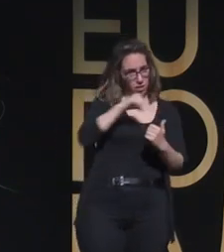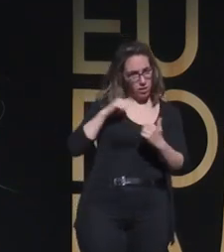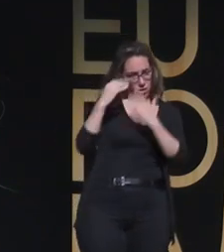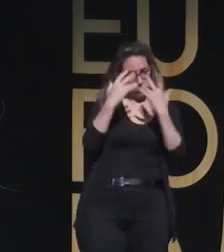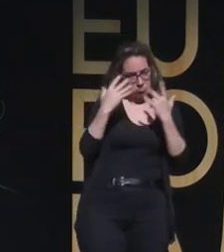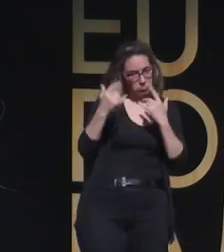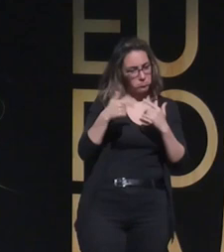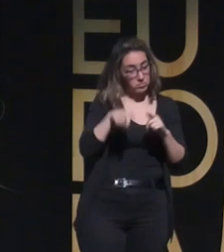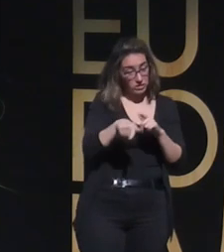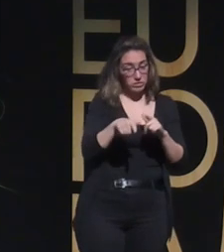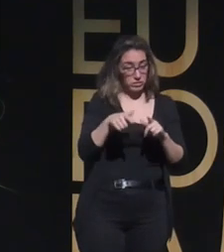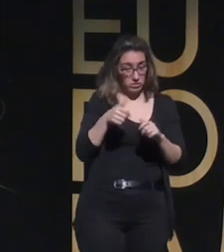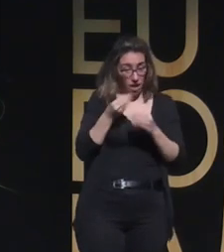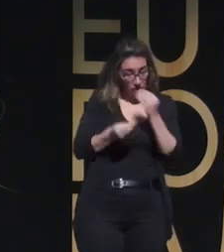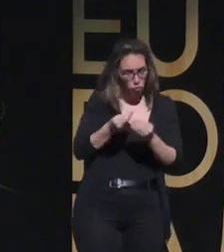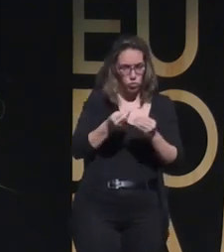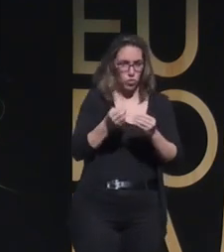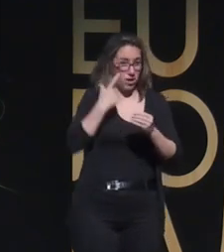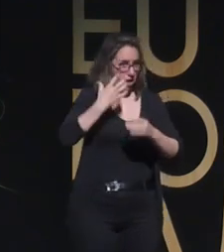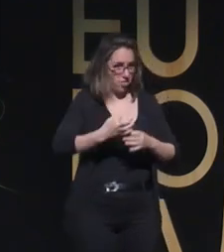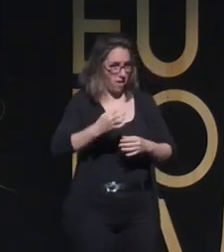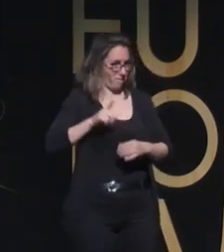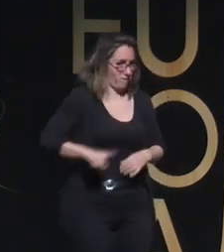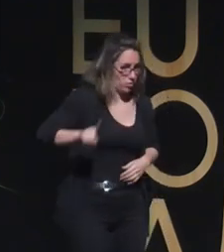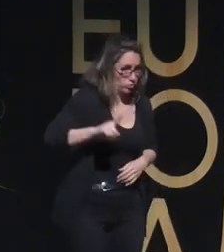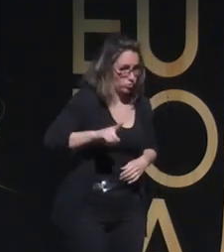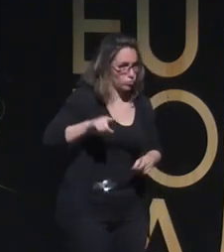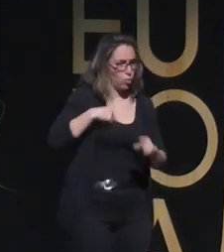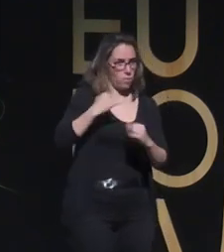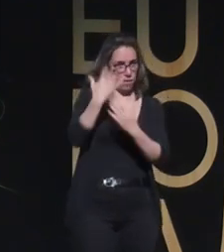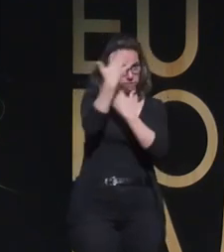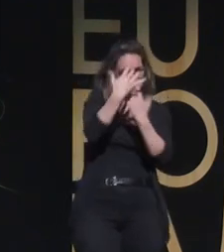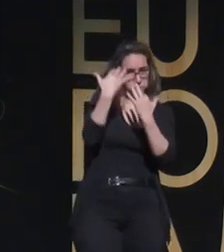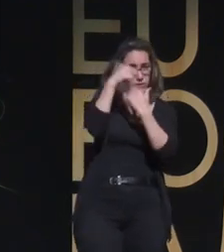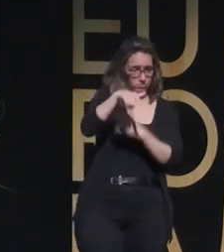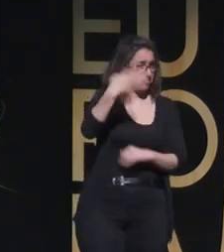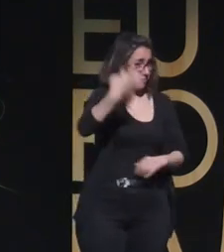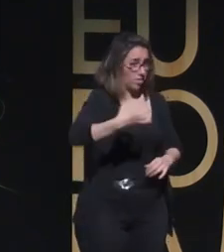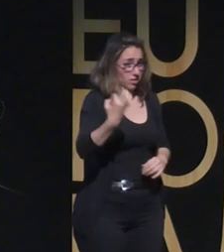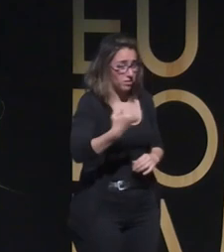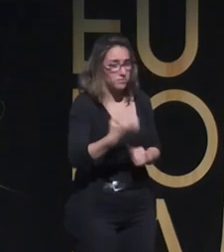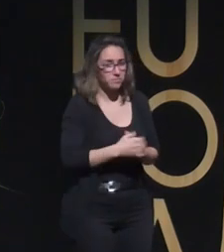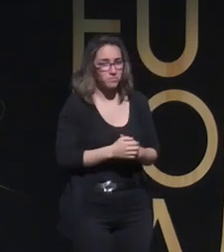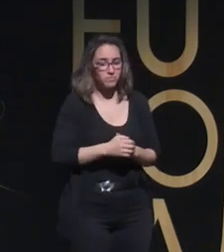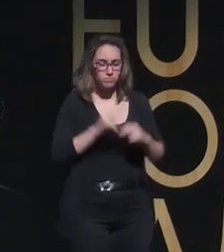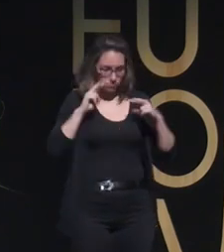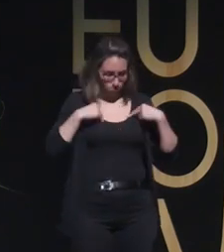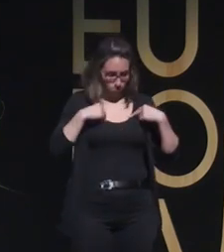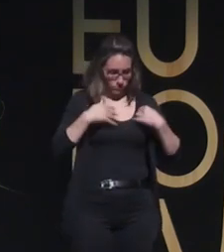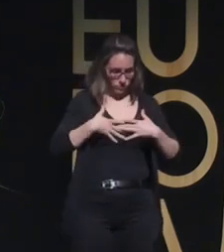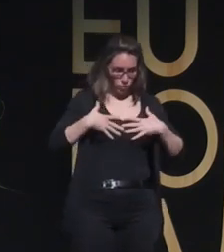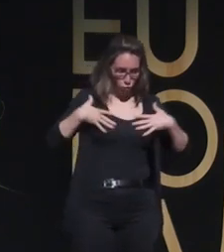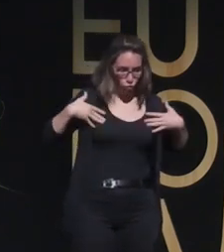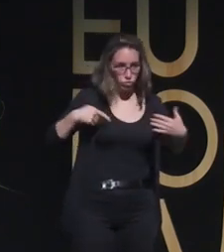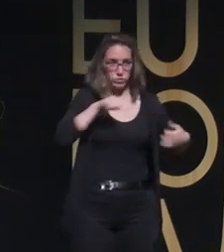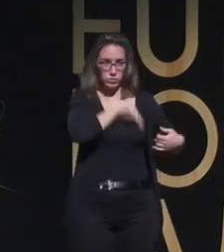ocurriendo. Y es verdadero como él solo, ¿no? Muchos sentimientos que tenemos y emociones de que algo está pasando,